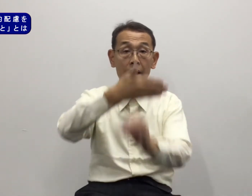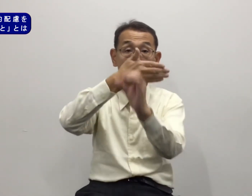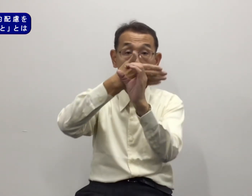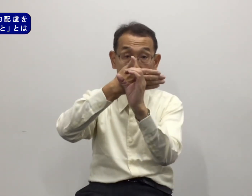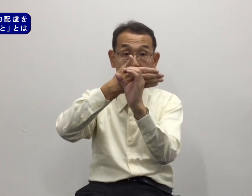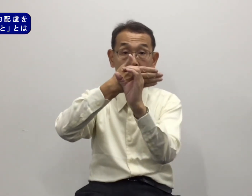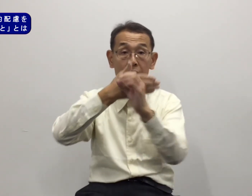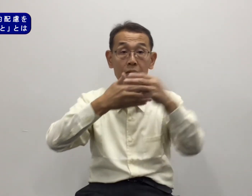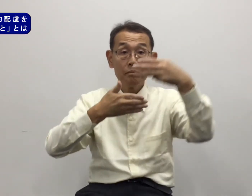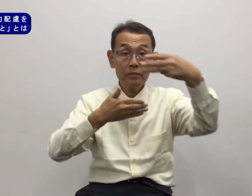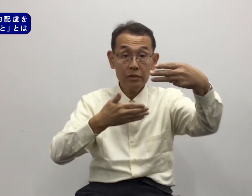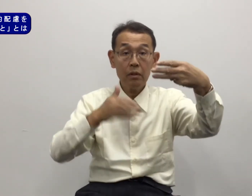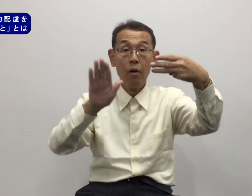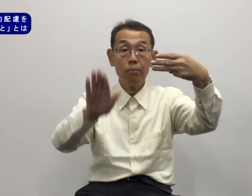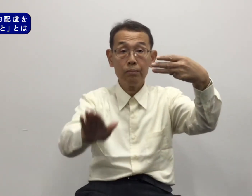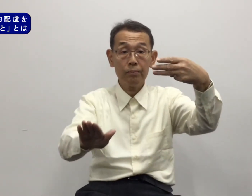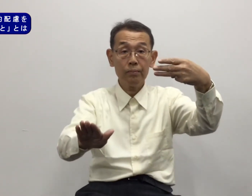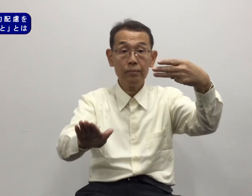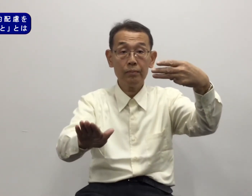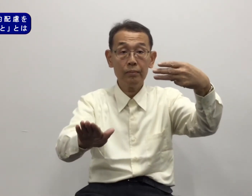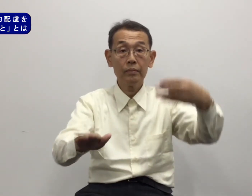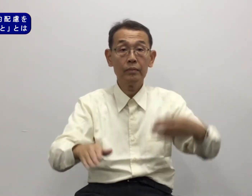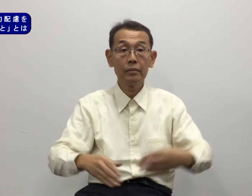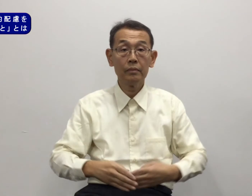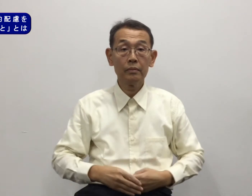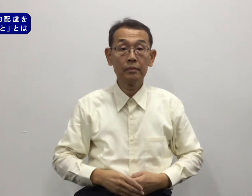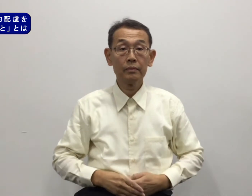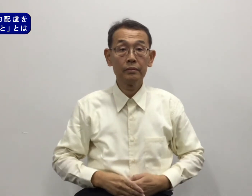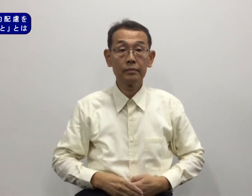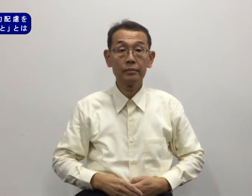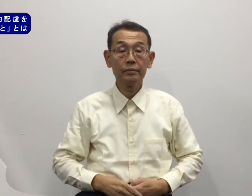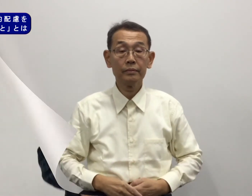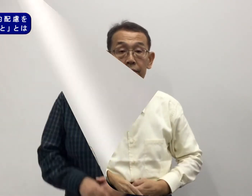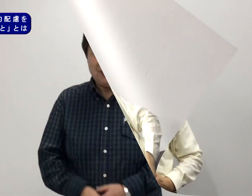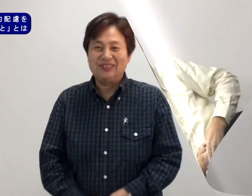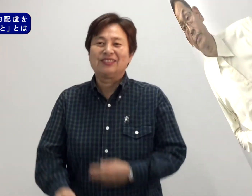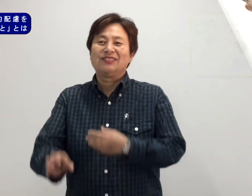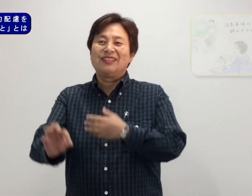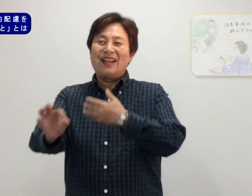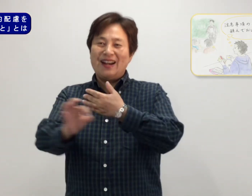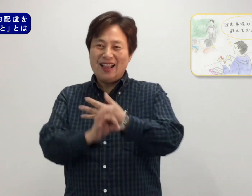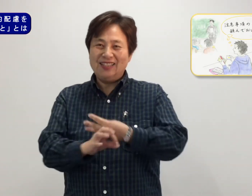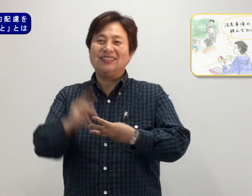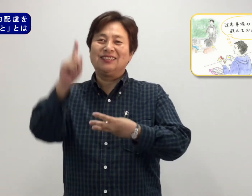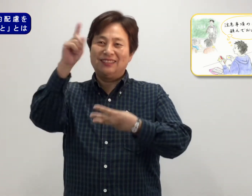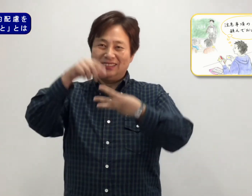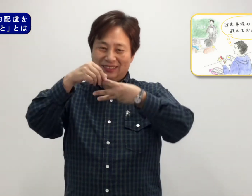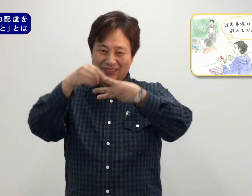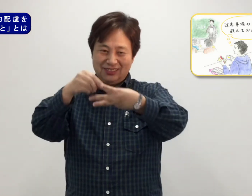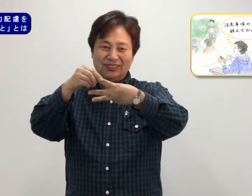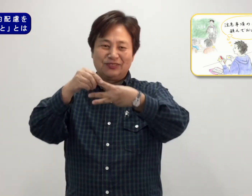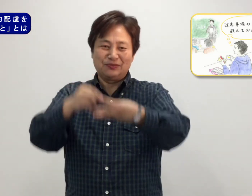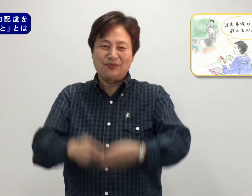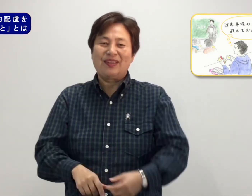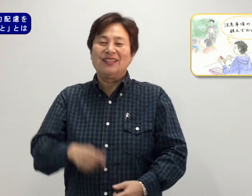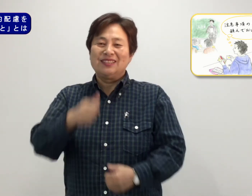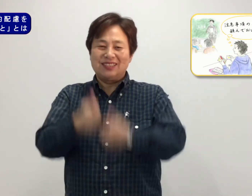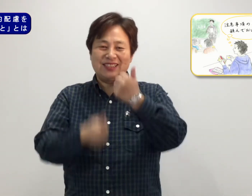かレイヤーを3つお伝えします伝一定期試験の